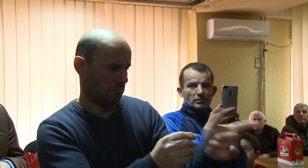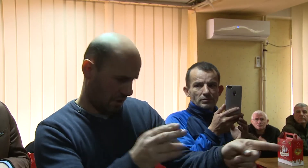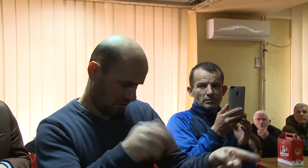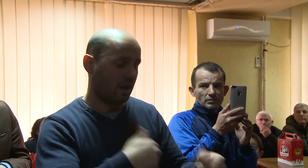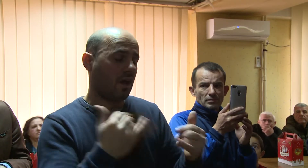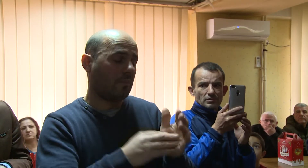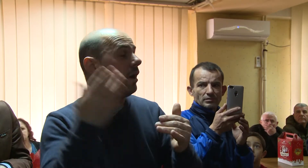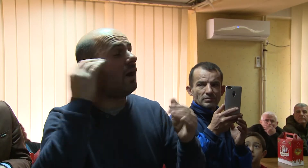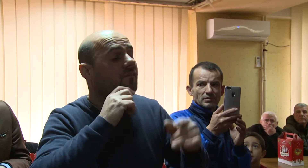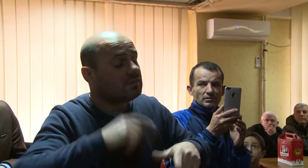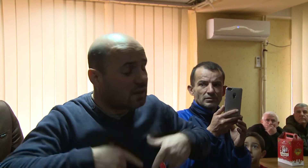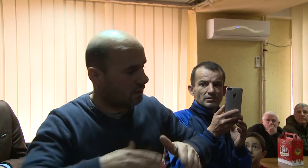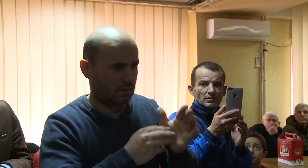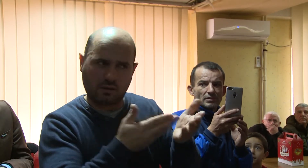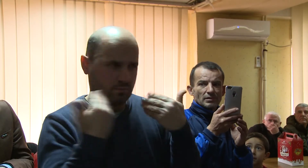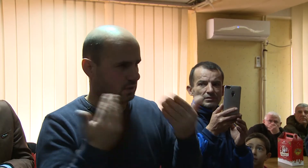Interpret nuk kemi.